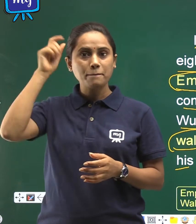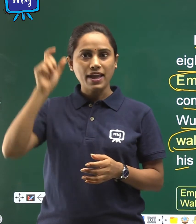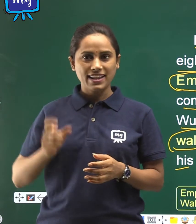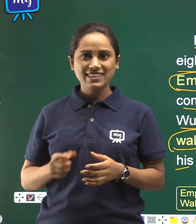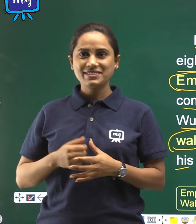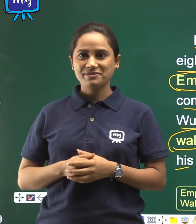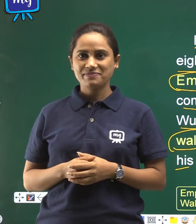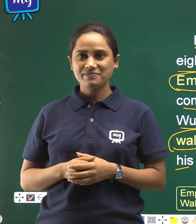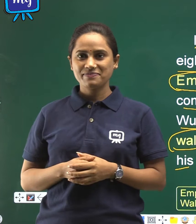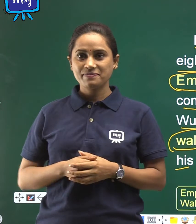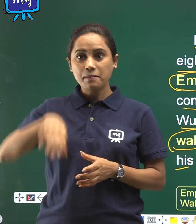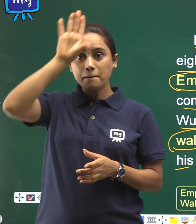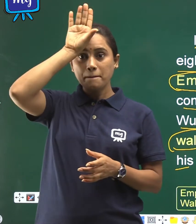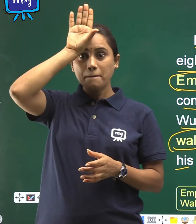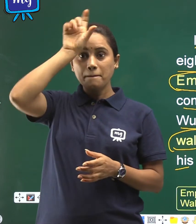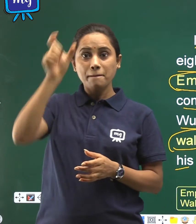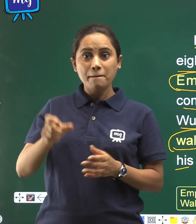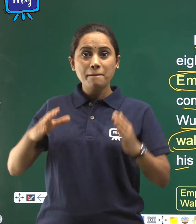palace, महल.